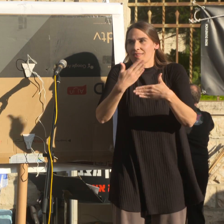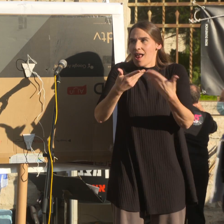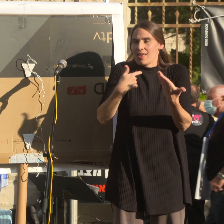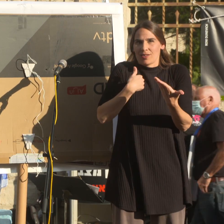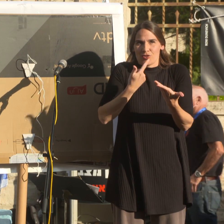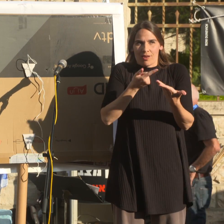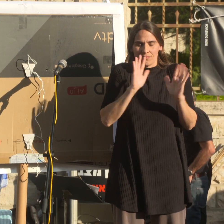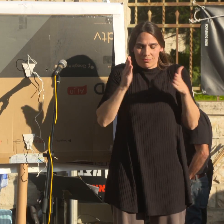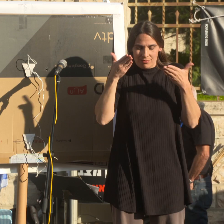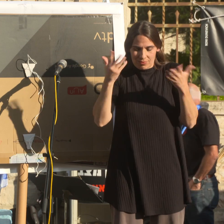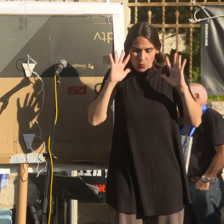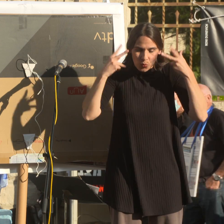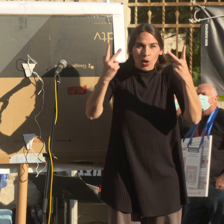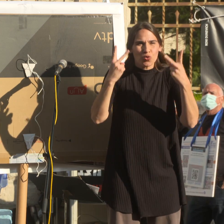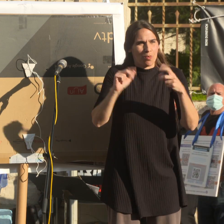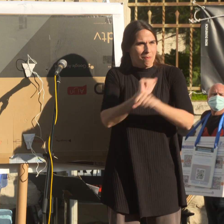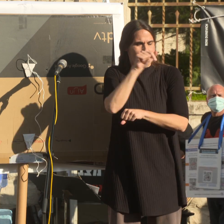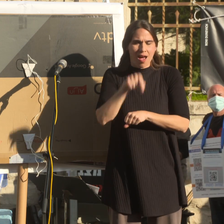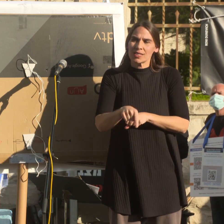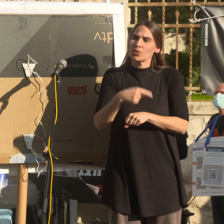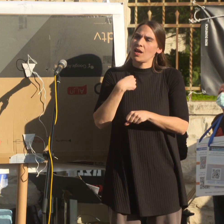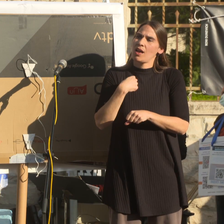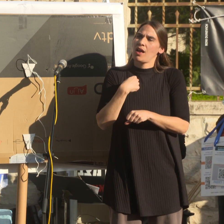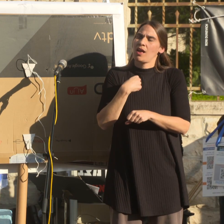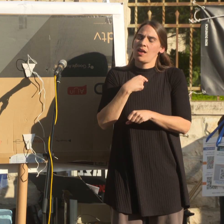זאת המחאה הזאת, ואני חב